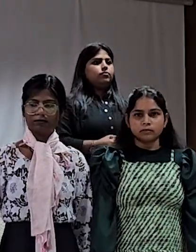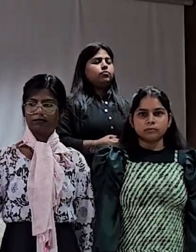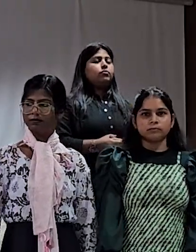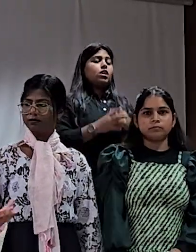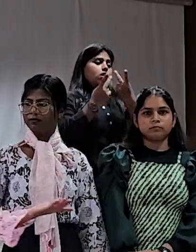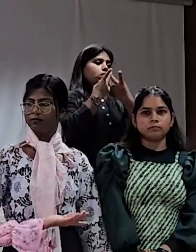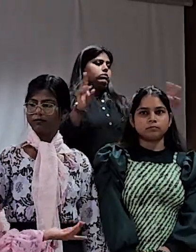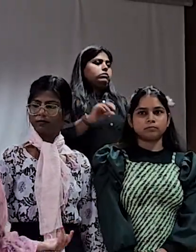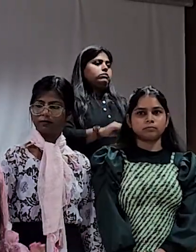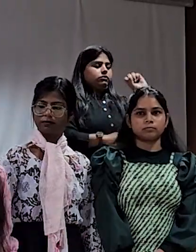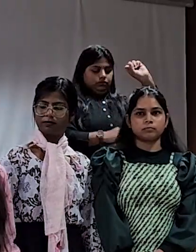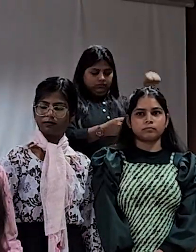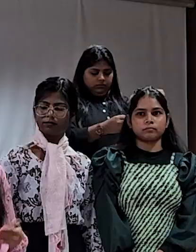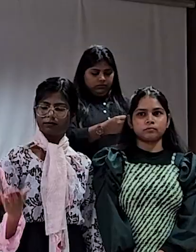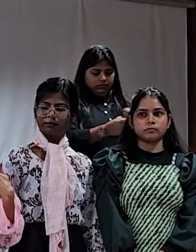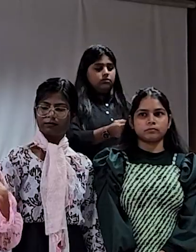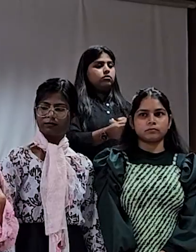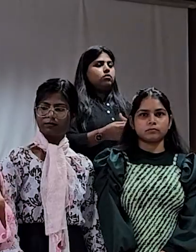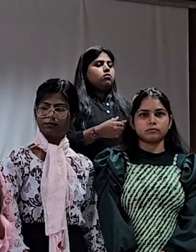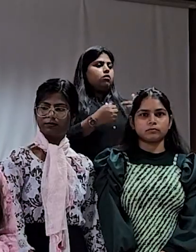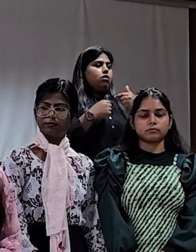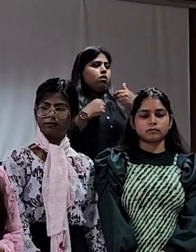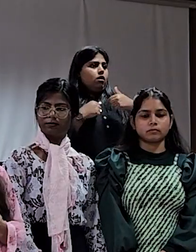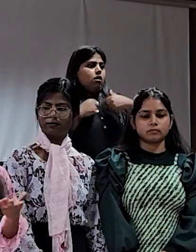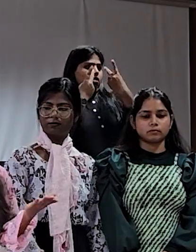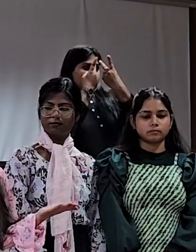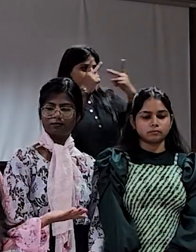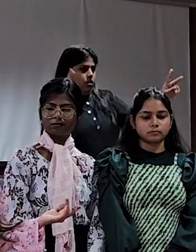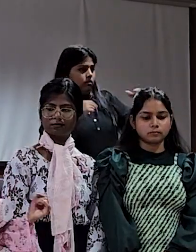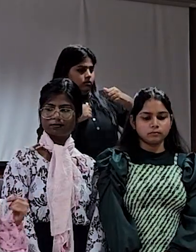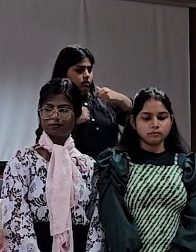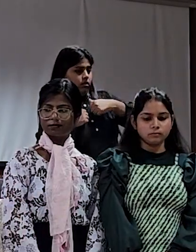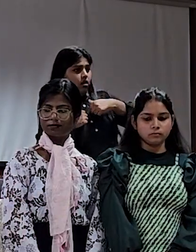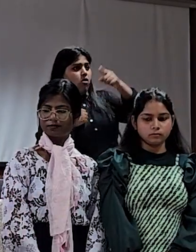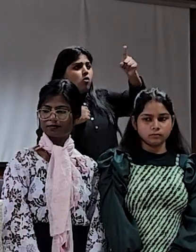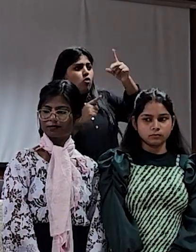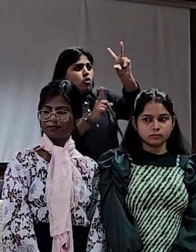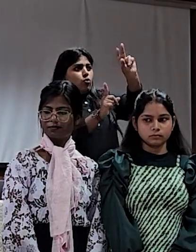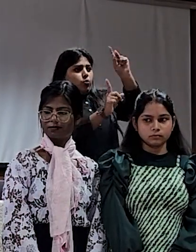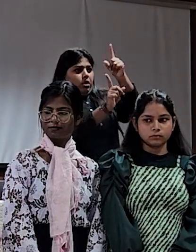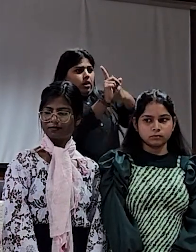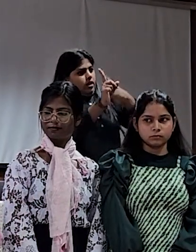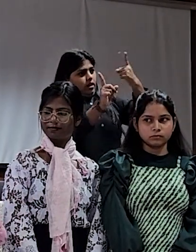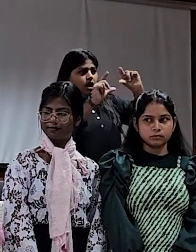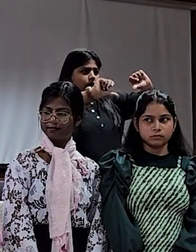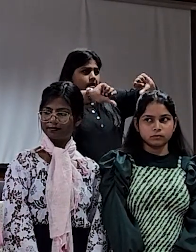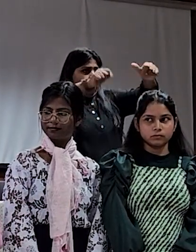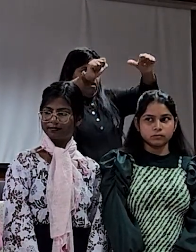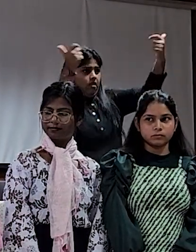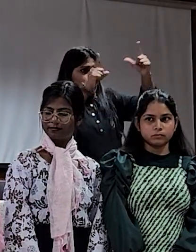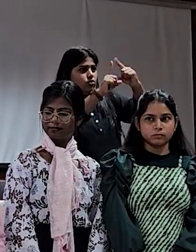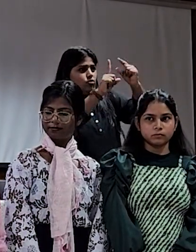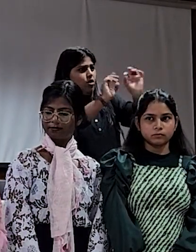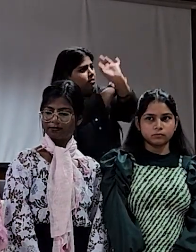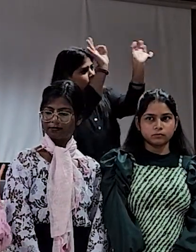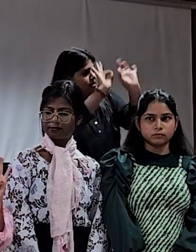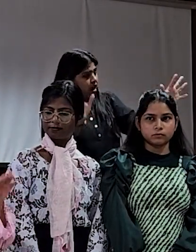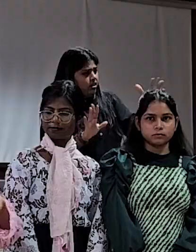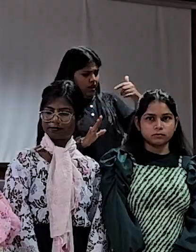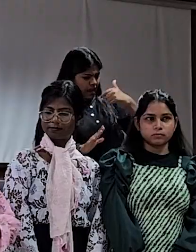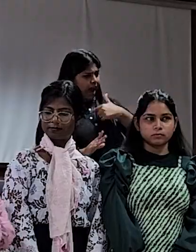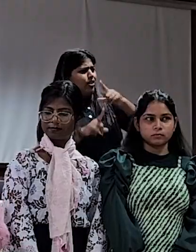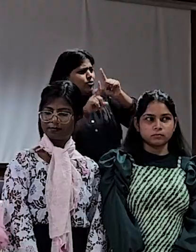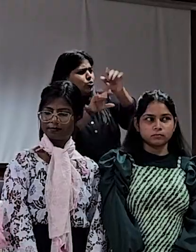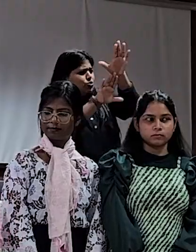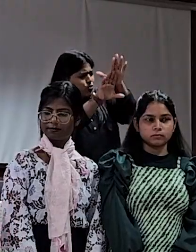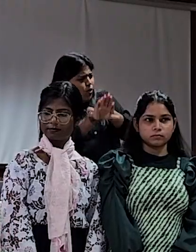फर्क है आप में और मुझ में। आपने जो काम 20 साल में किया, मुझे भले ही 40 साल लग